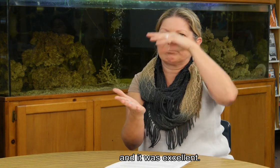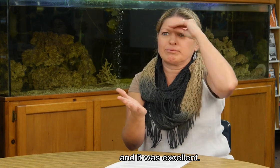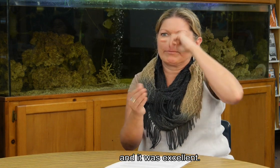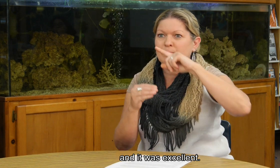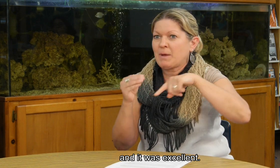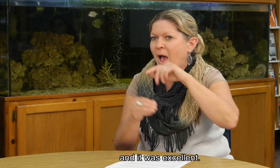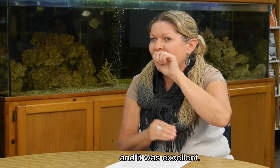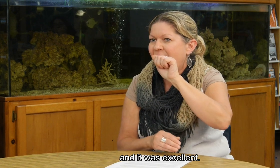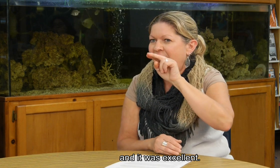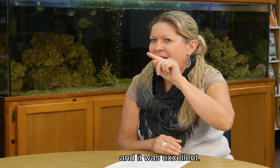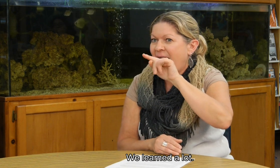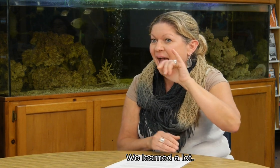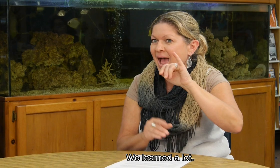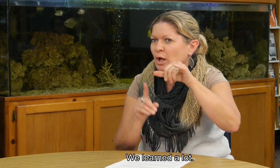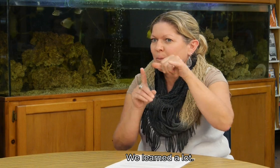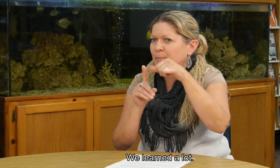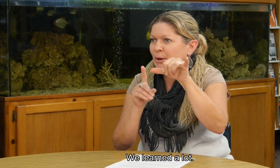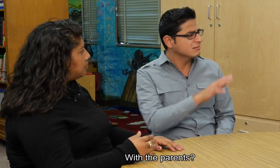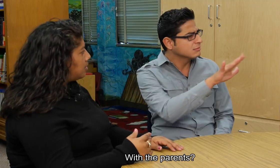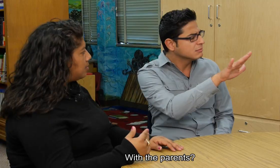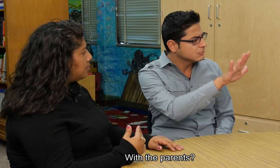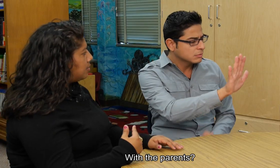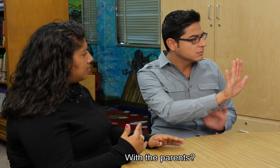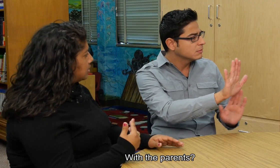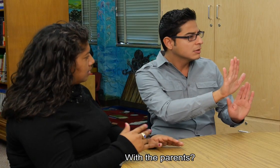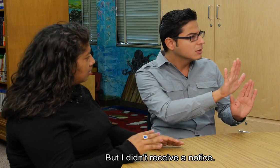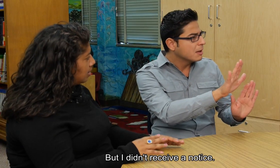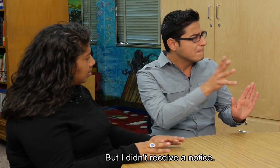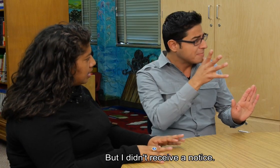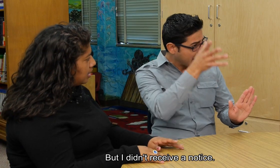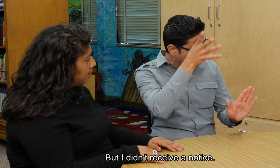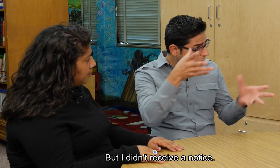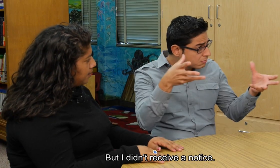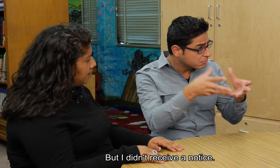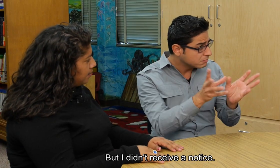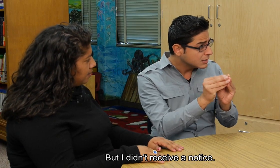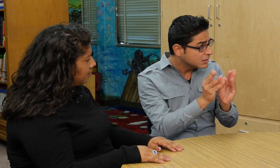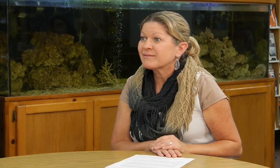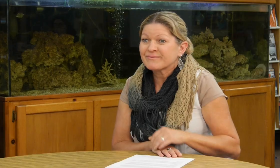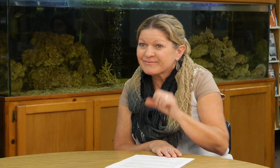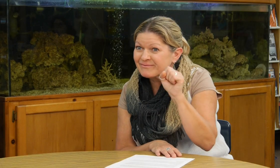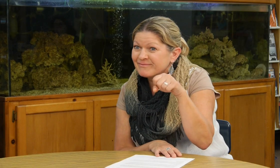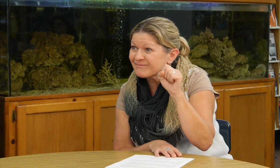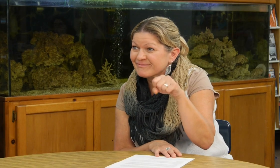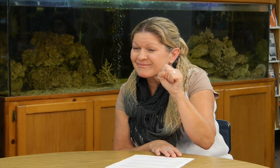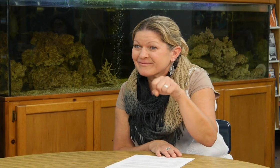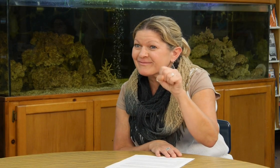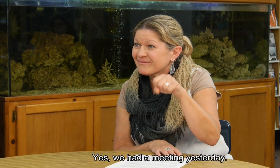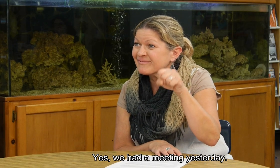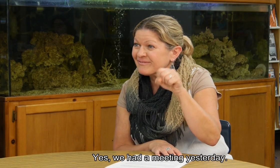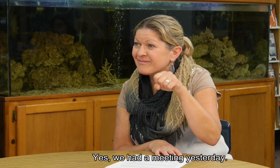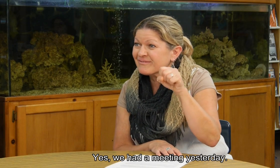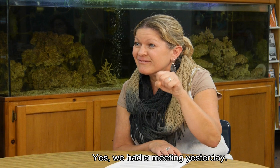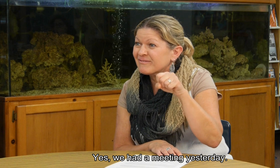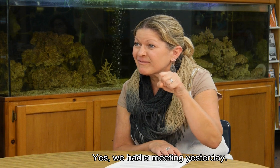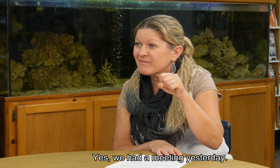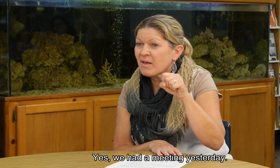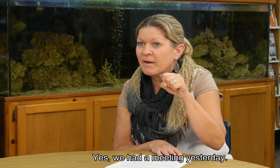excelente aprendimos más claros de andrés pero a mí no me avisaron que viniera si estuvimos tuvimos una